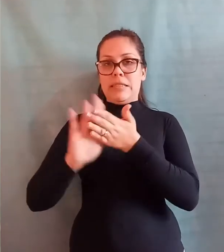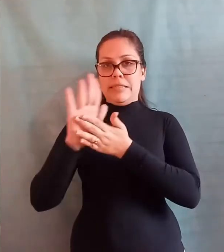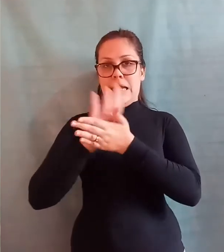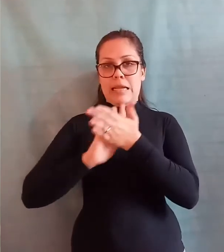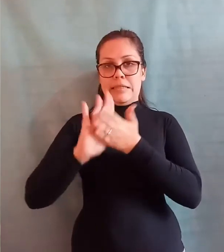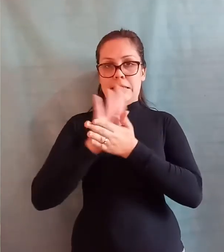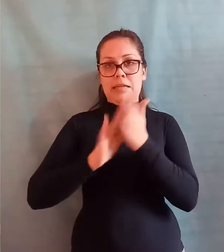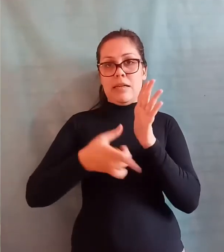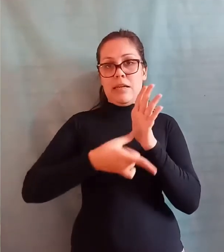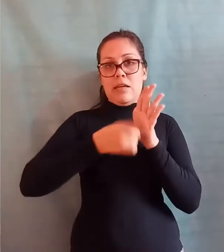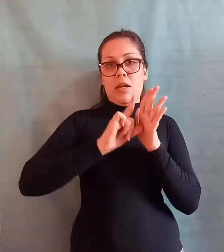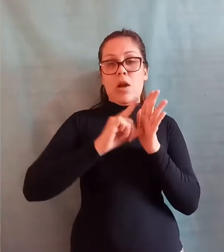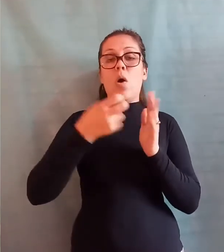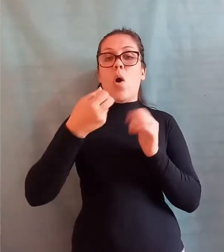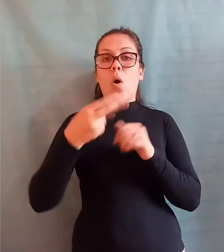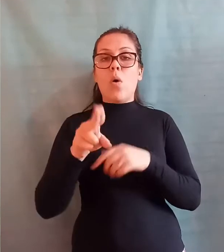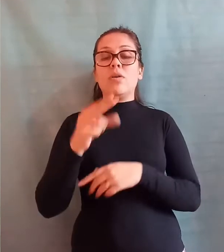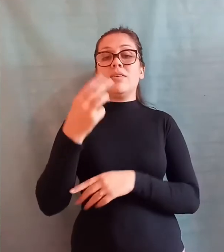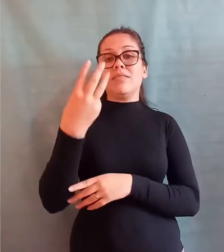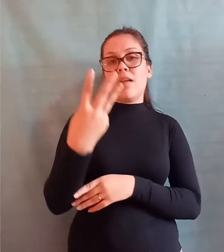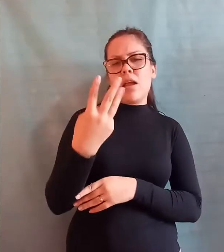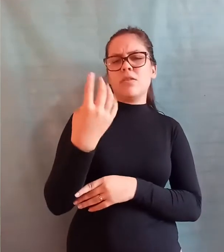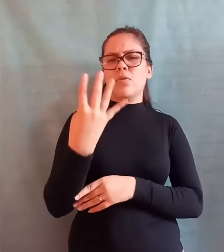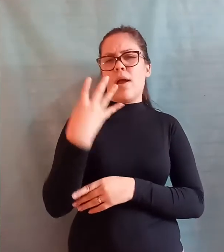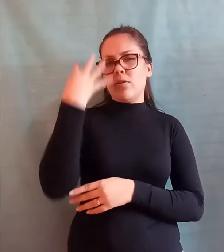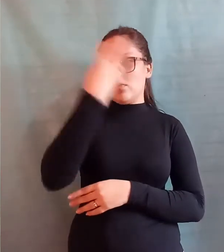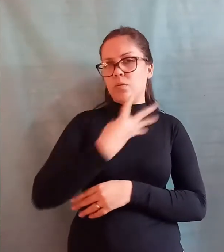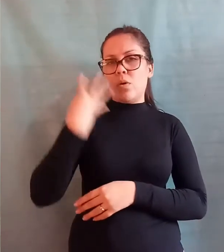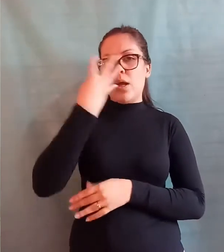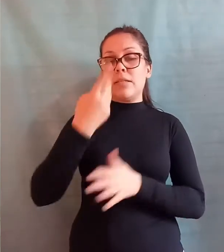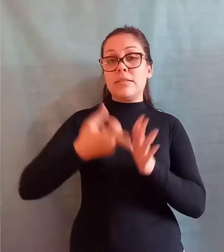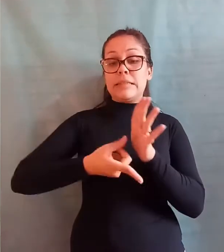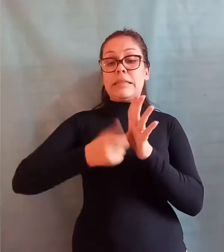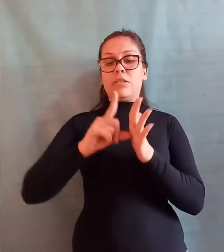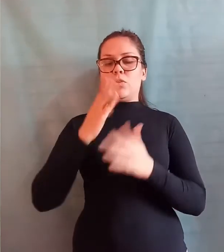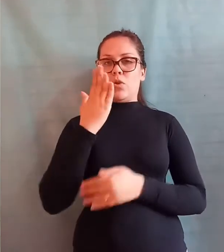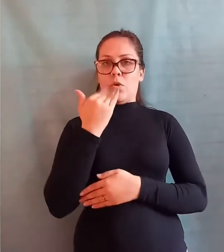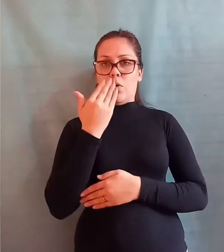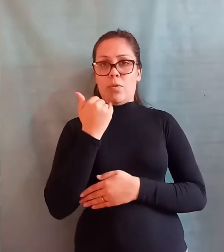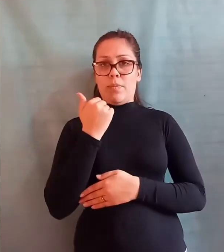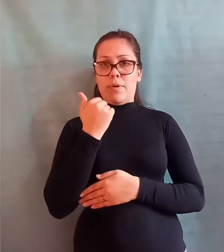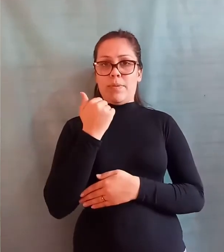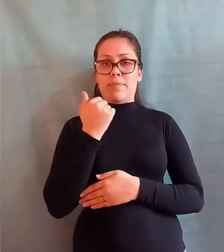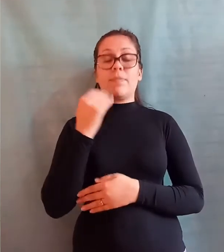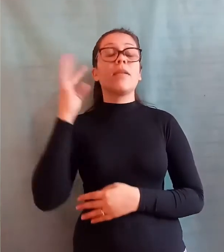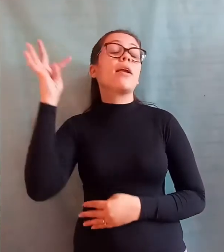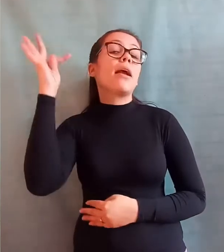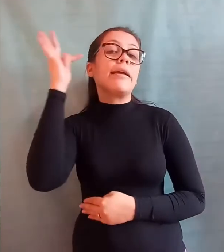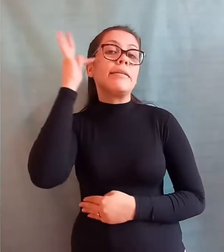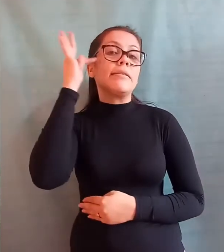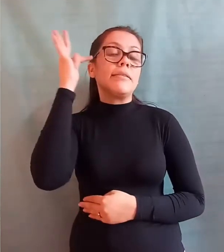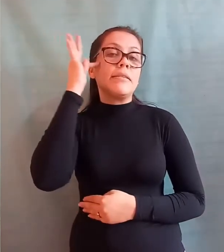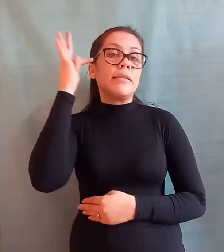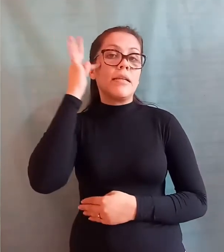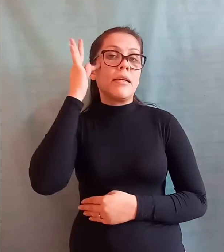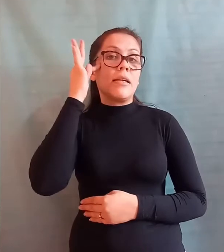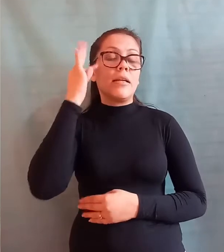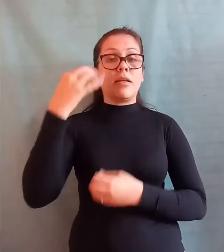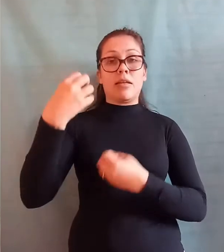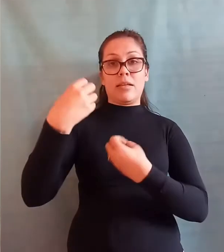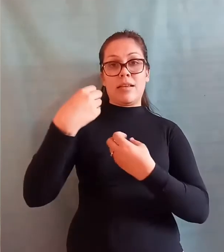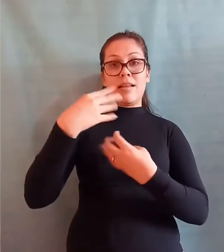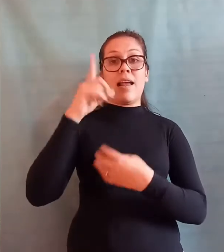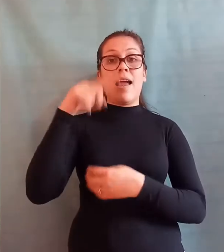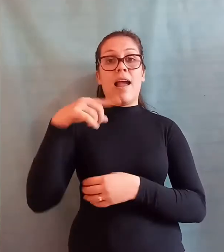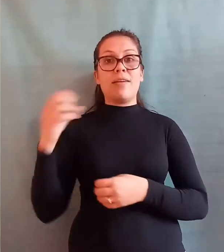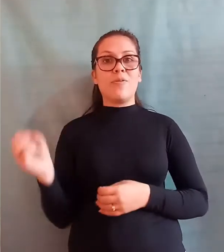né, em jejum, ou 3 ou 4 horas depois de comer, tá? Essa técnica, ela traz para nós